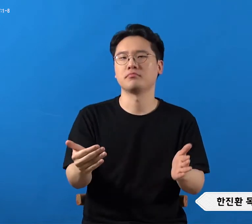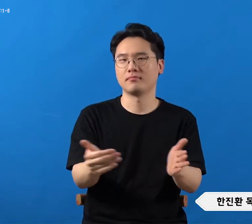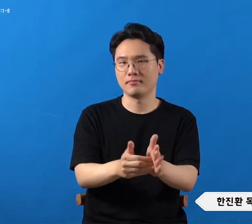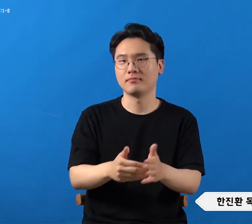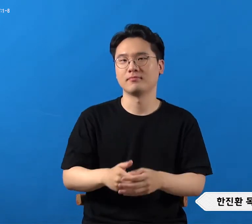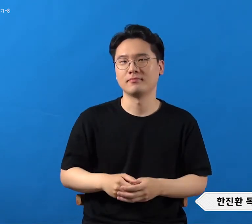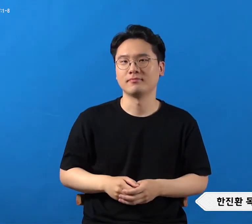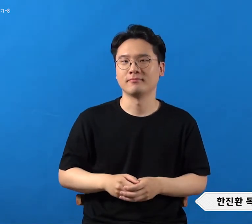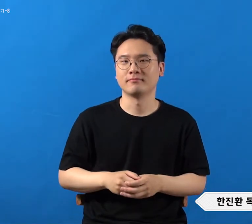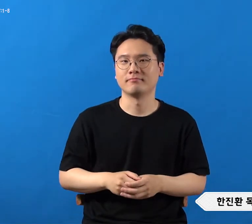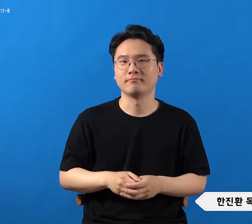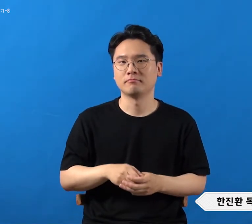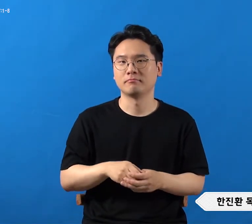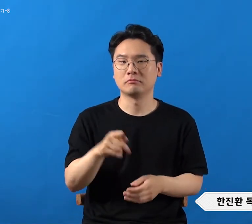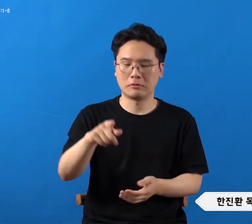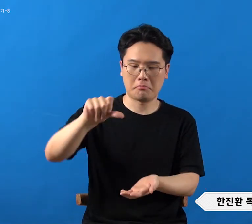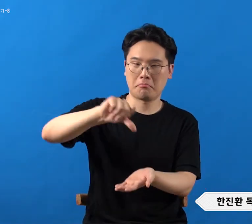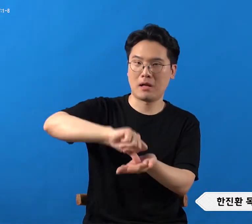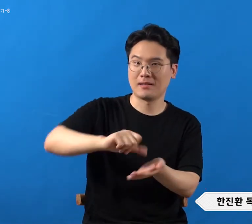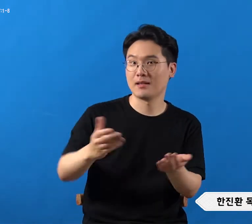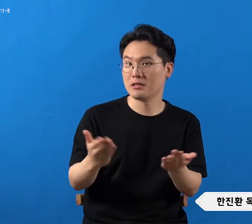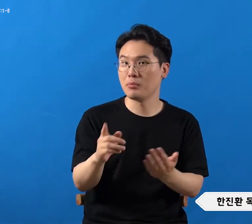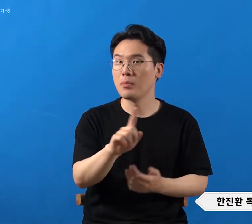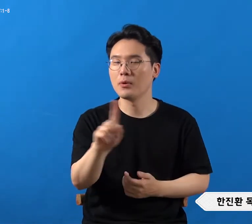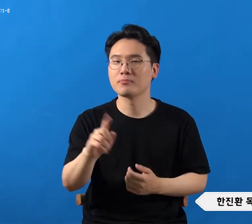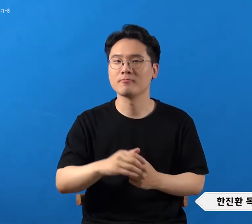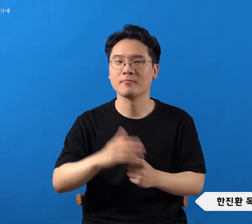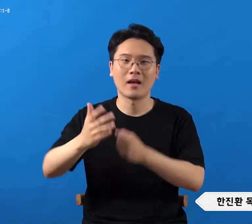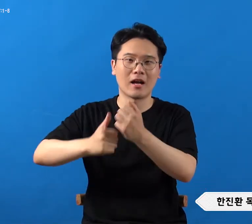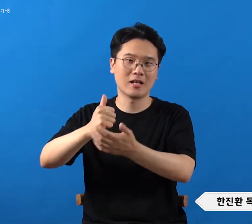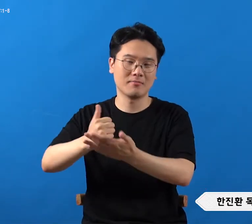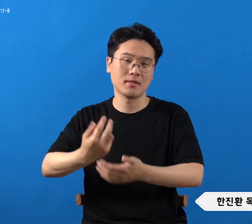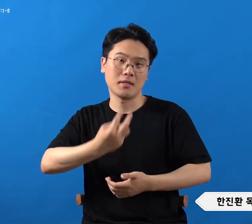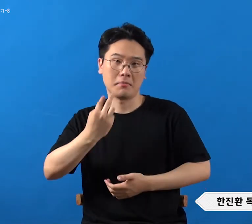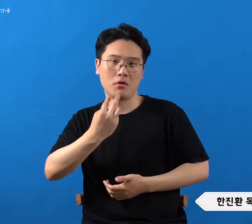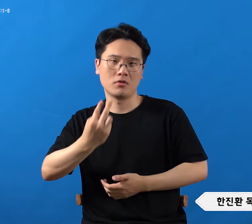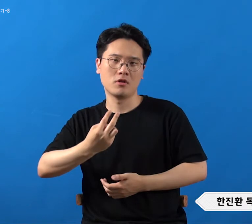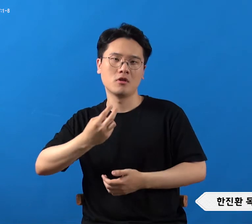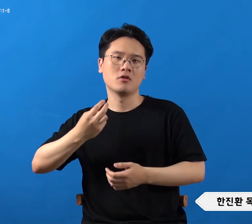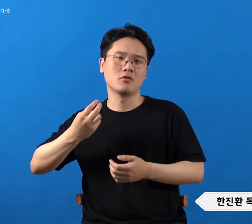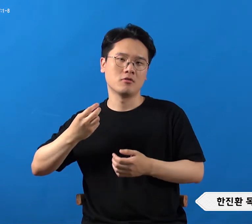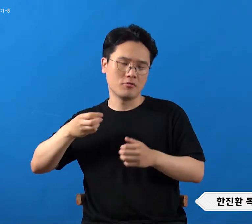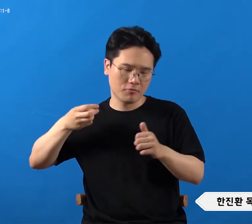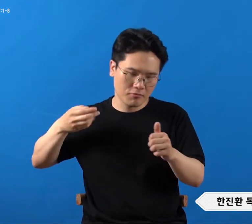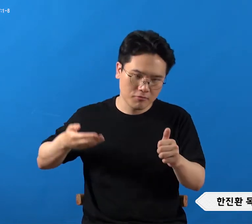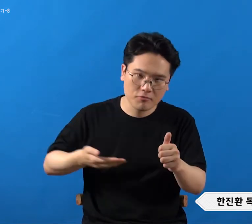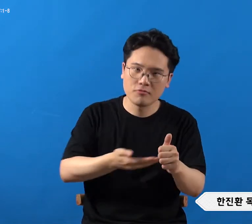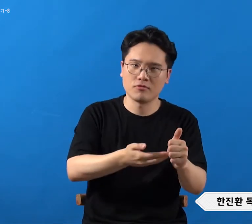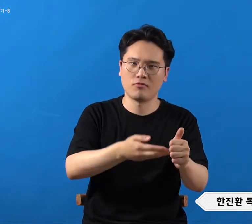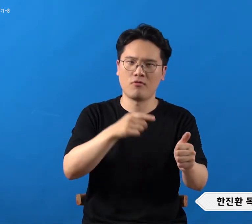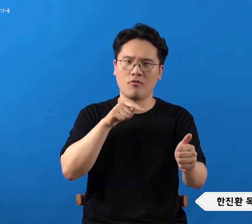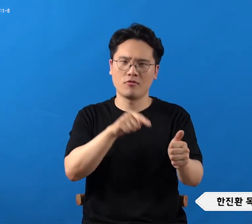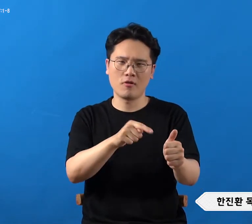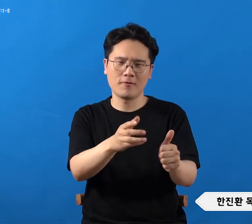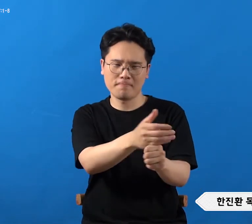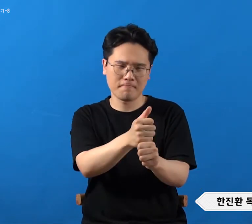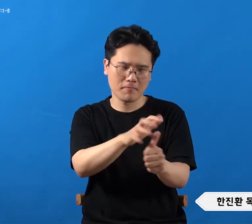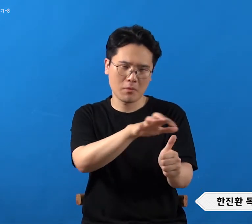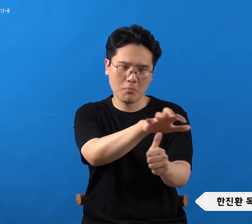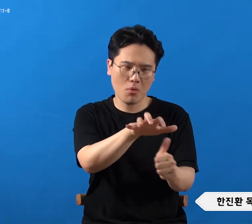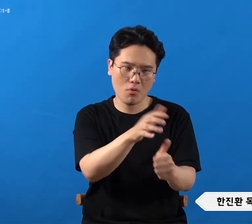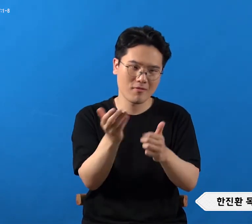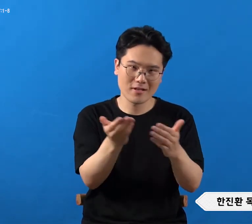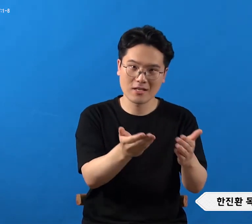그 반대의 사건도 있지요. 하나님이 생명을 불어넣어 주시고 생명을 붙드는 그 일을